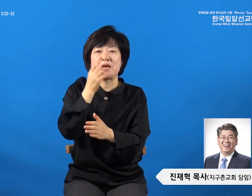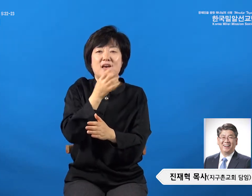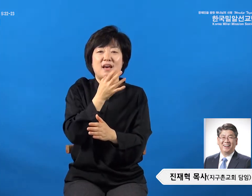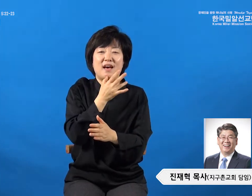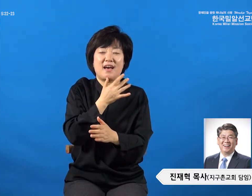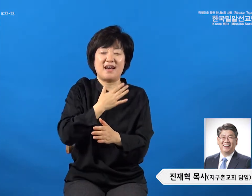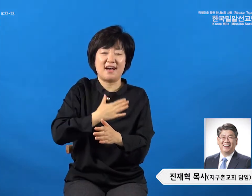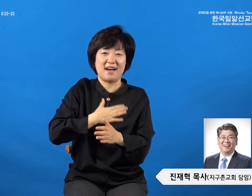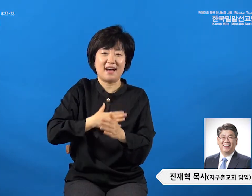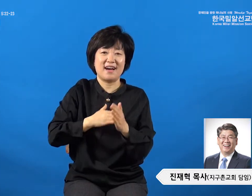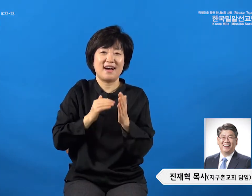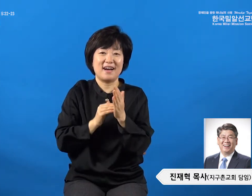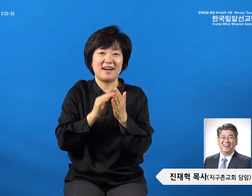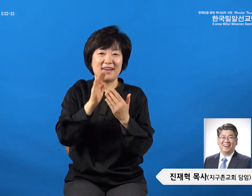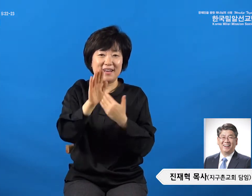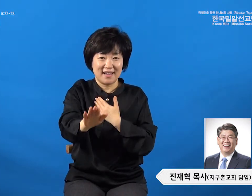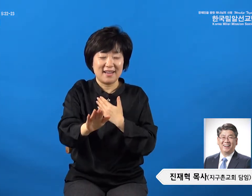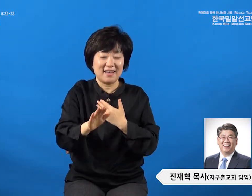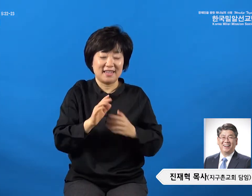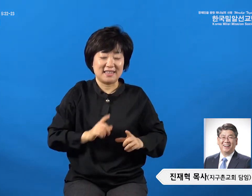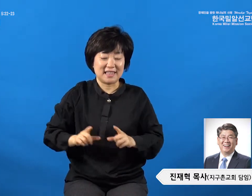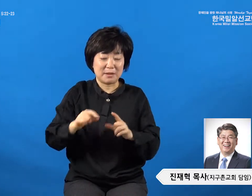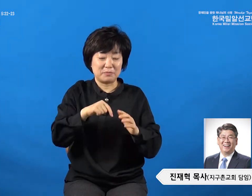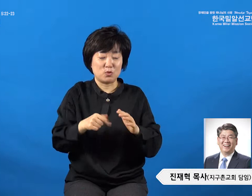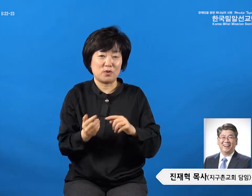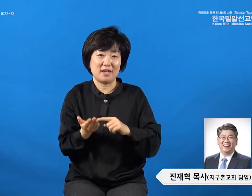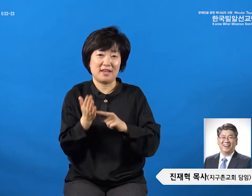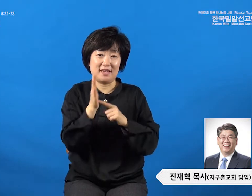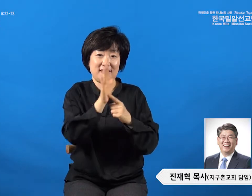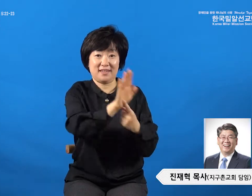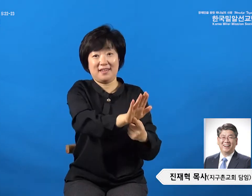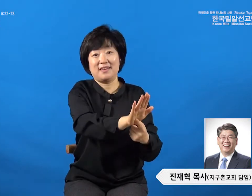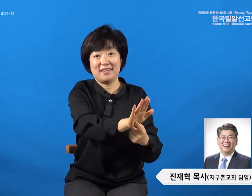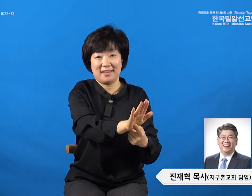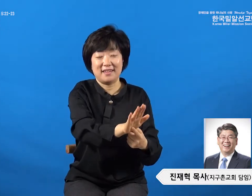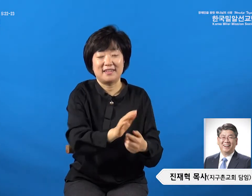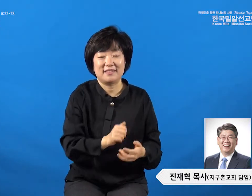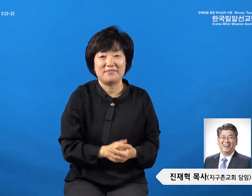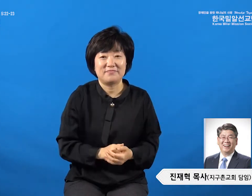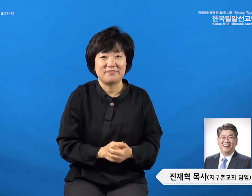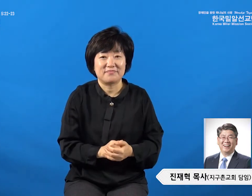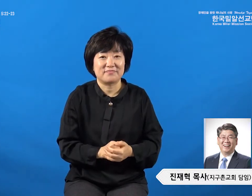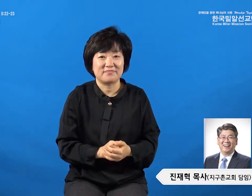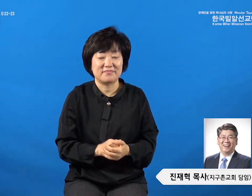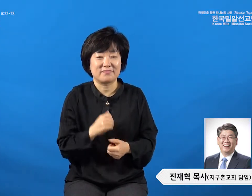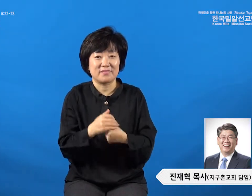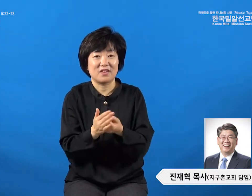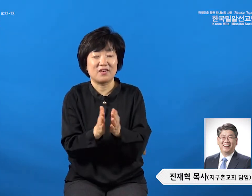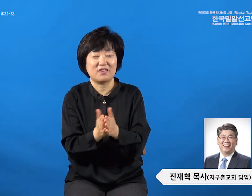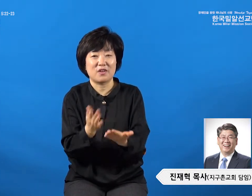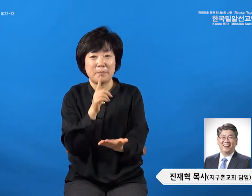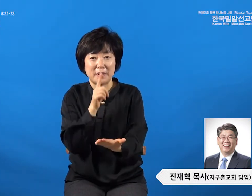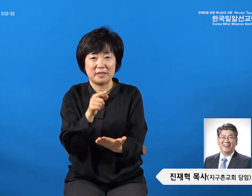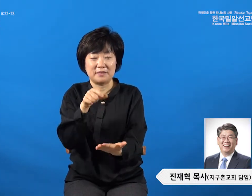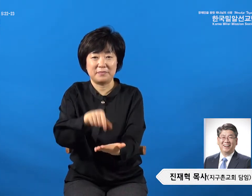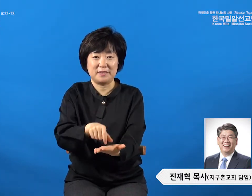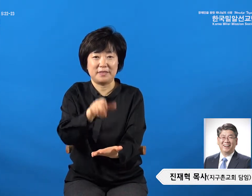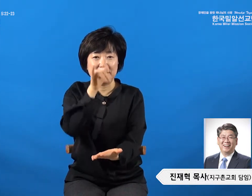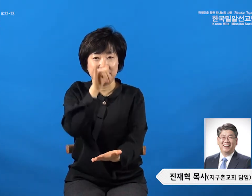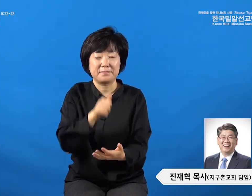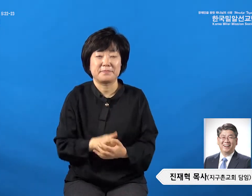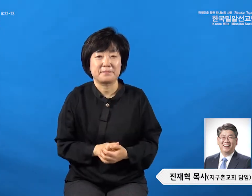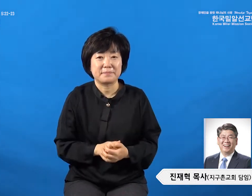그 선하심을 삶 속에 보이게 되는 것, 성경은 우리 가운데